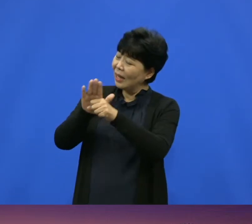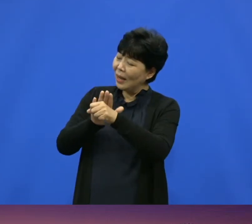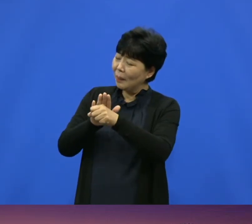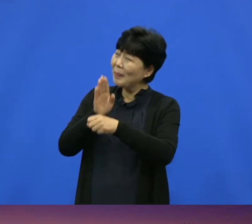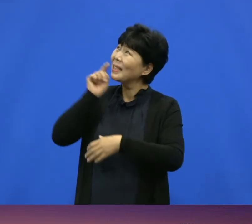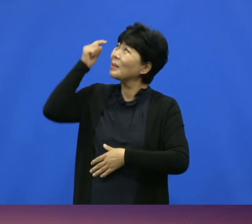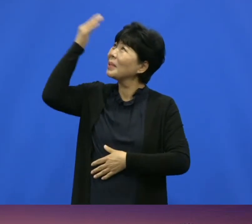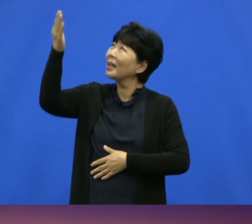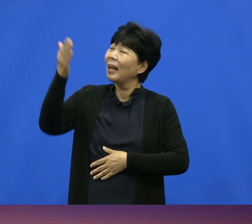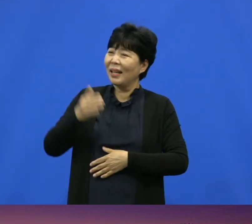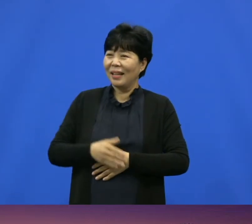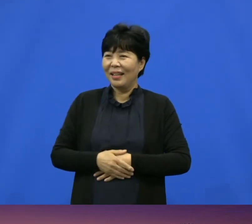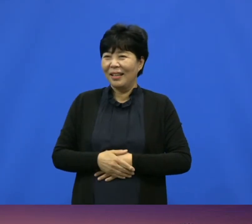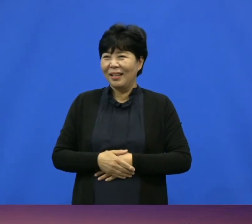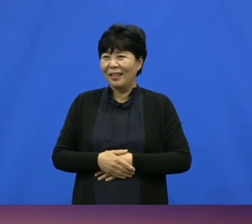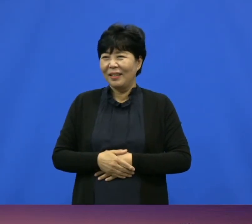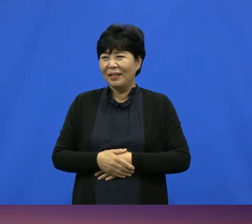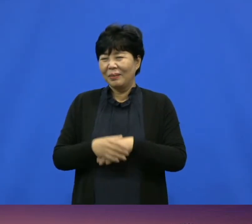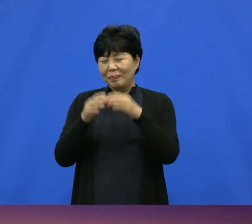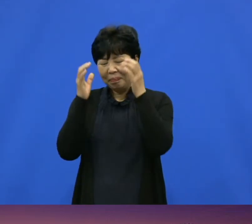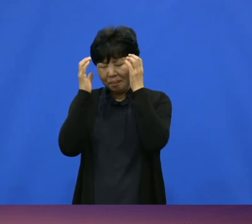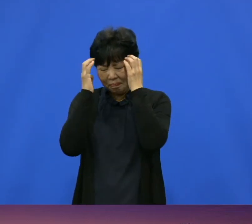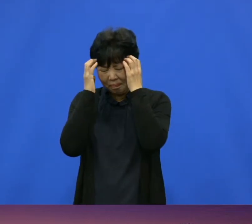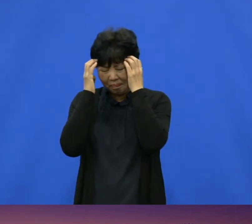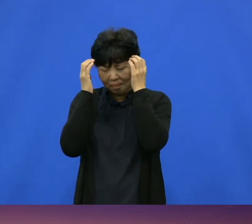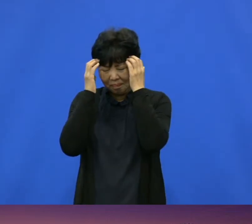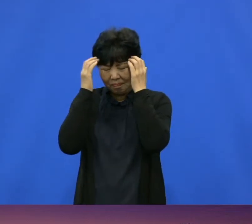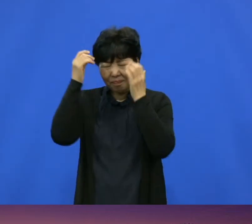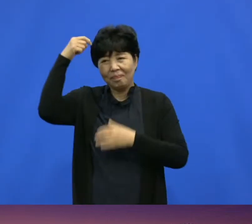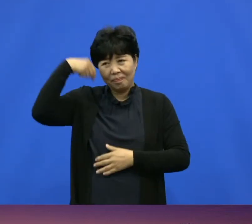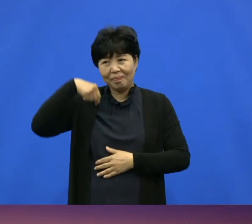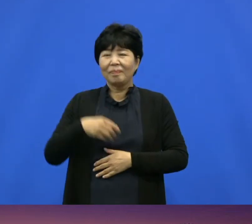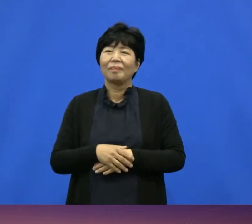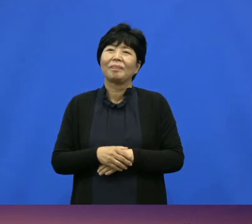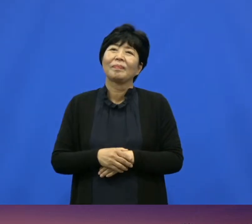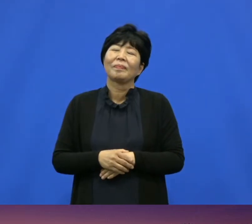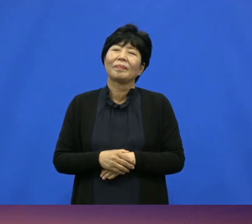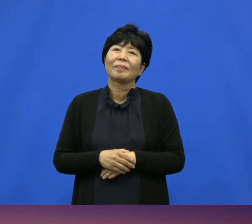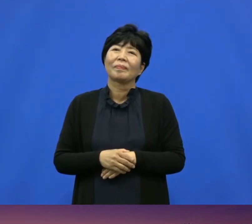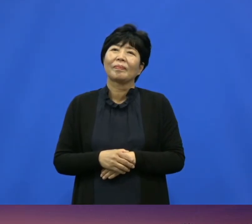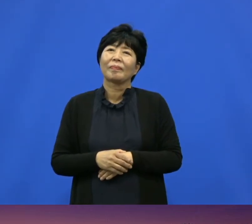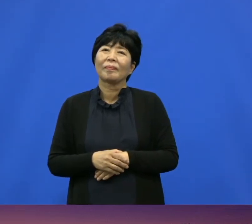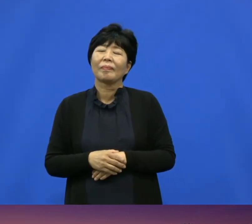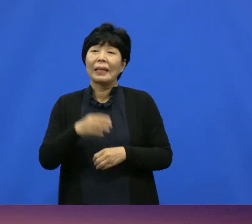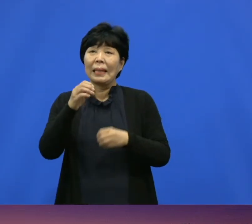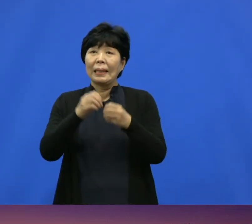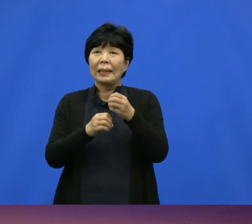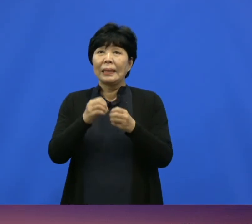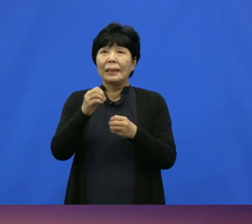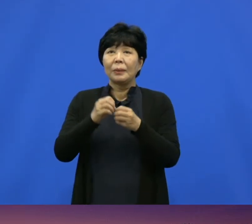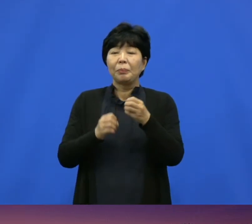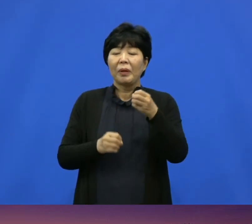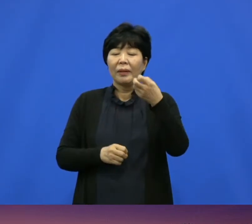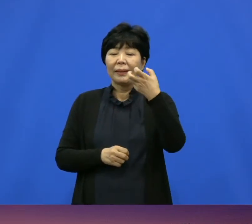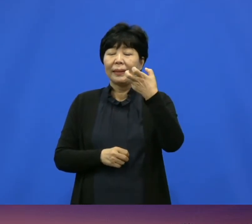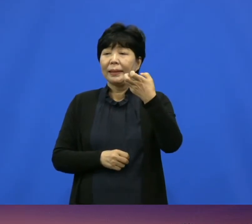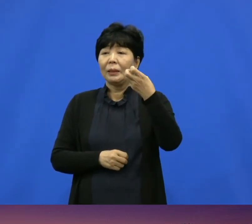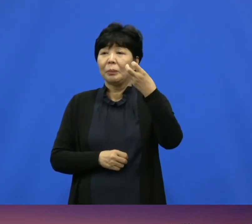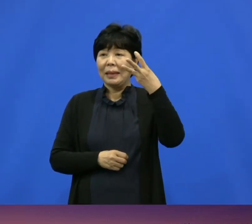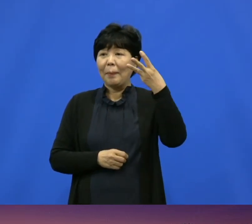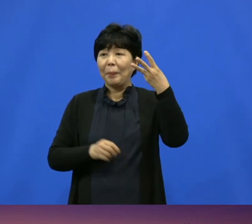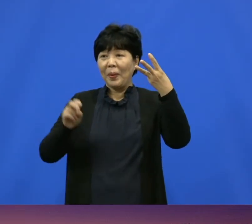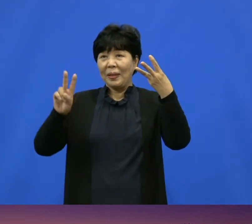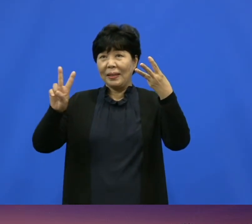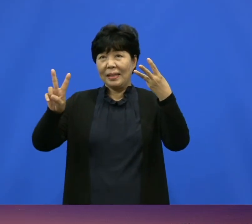이런 고통이 이제 찾아온 것입니다. 자, 그런데 오늘 2절에 이 시인이 놀라운 고백을 하나